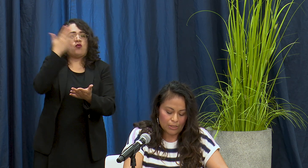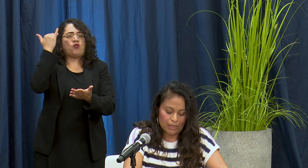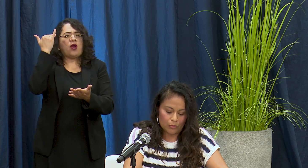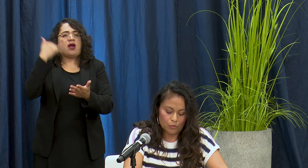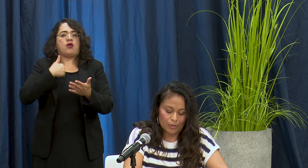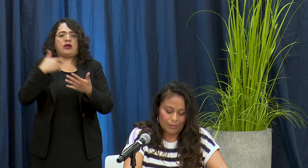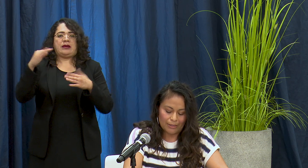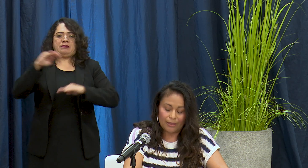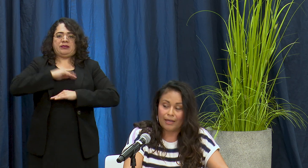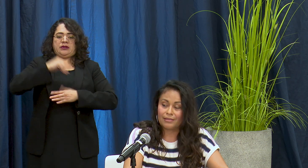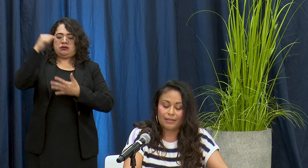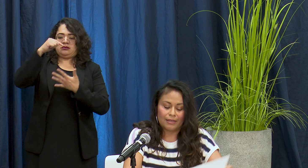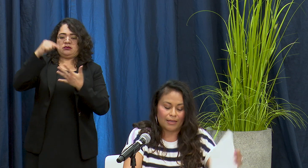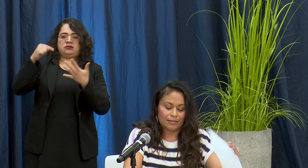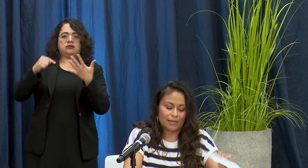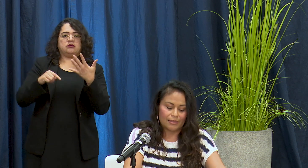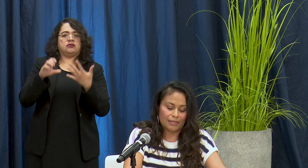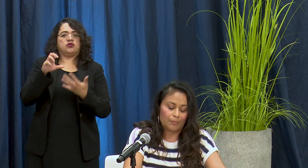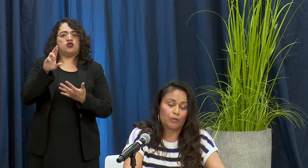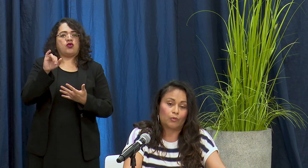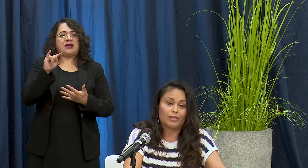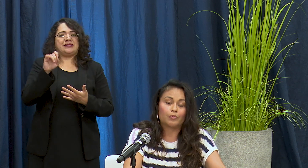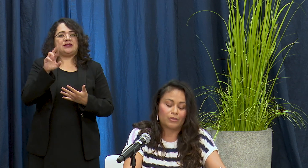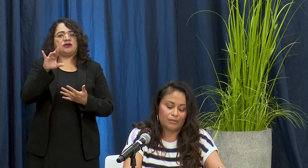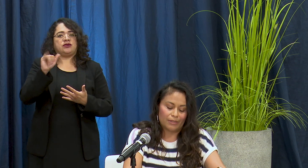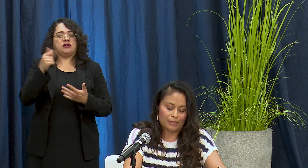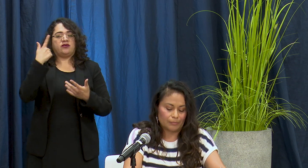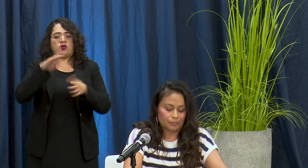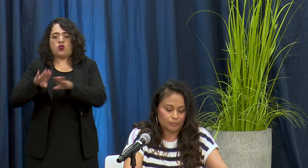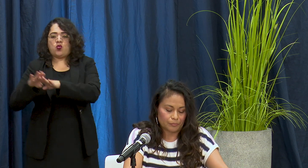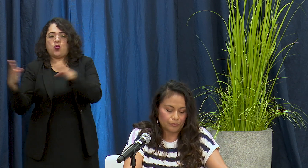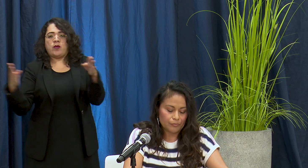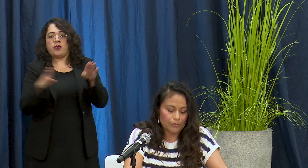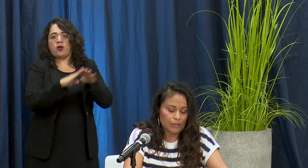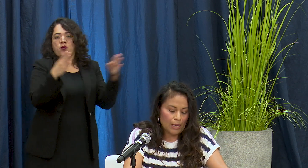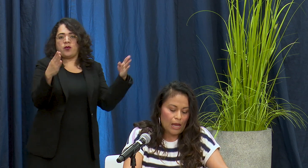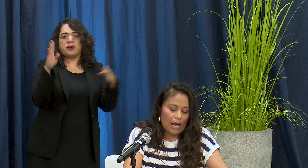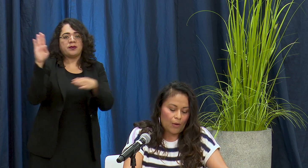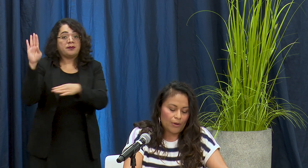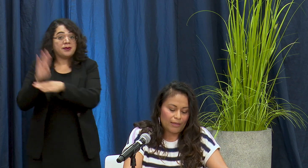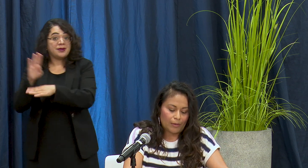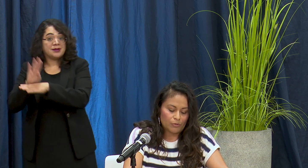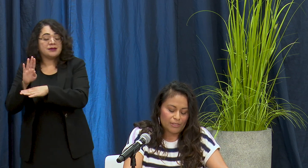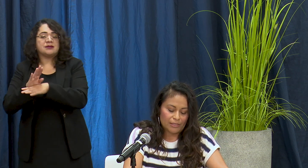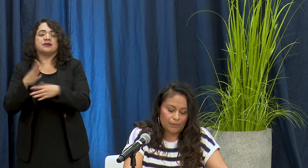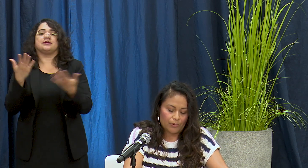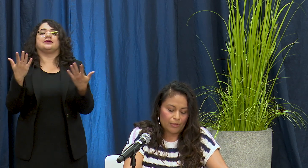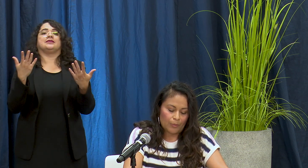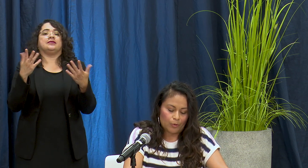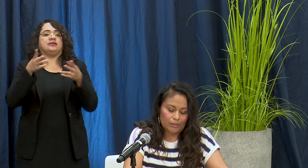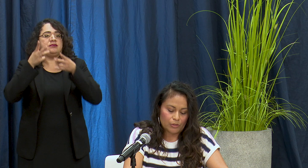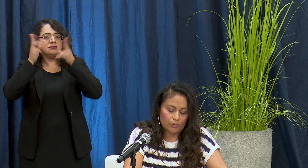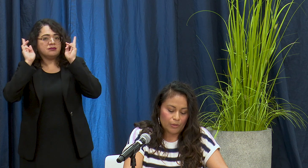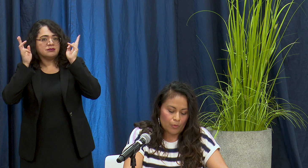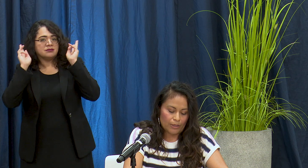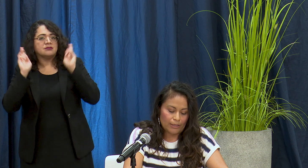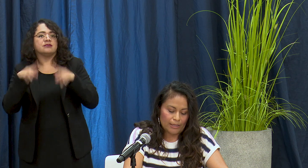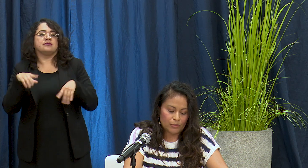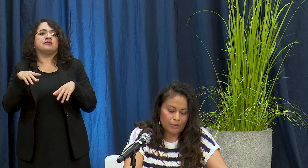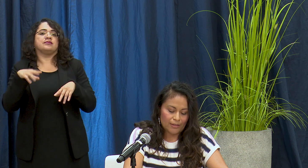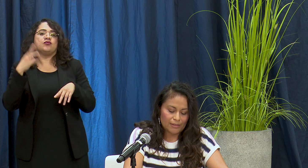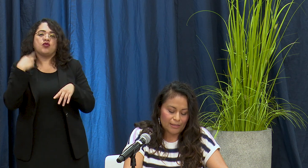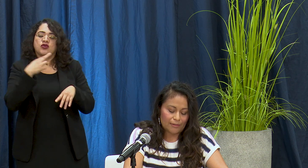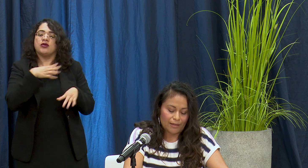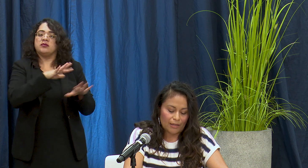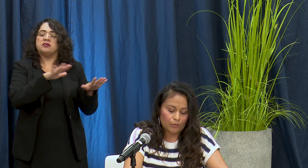requisitos que nos permiten hacer estas reaperturas posibles. Ahora que hemos recibido la aprobación de hoy,